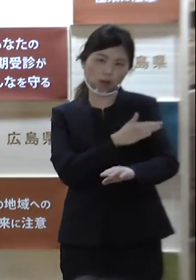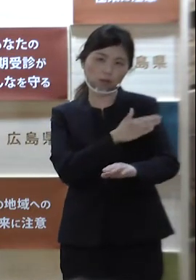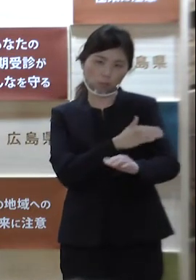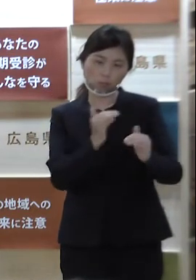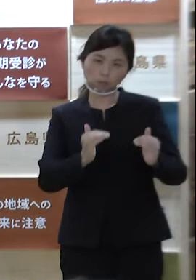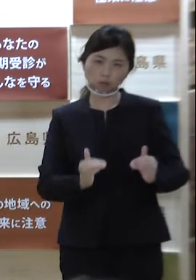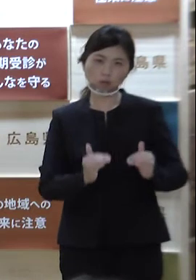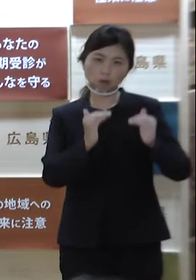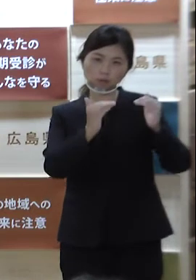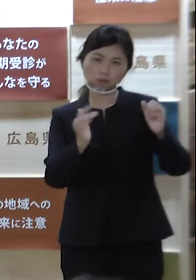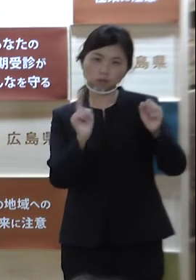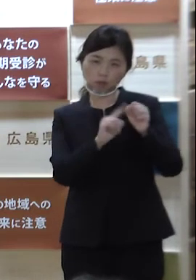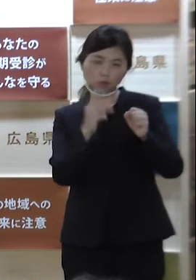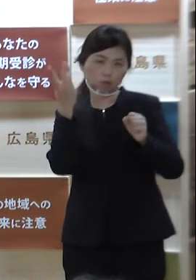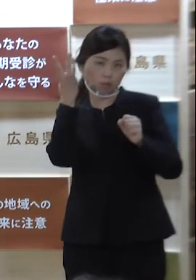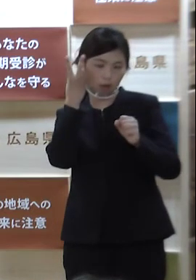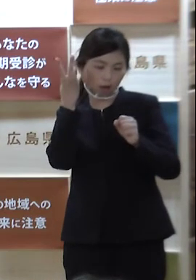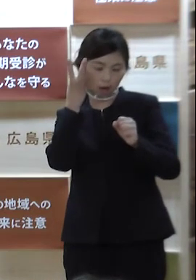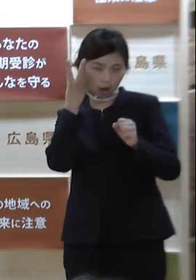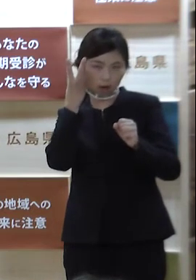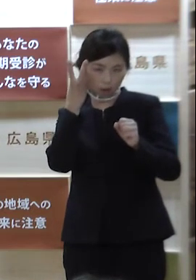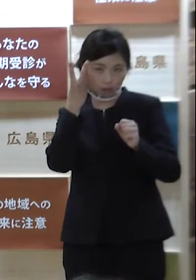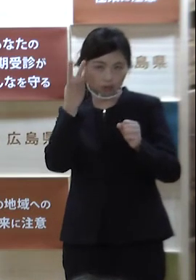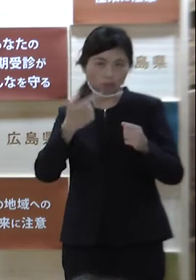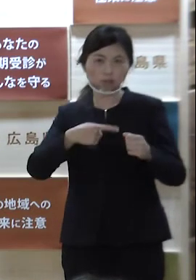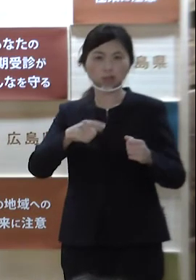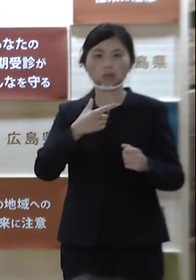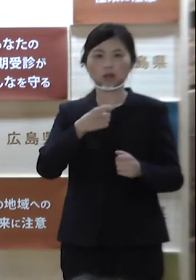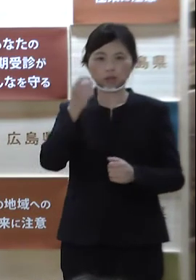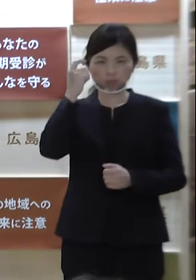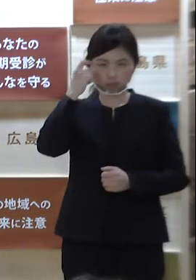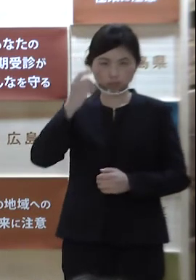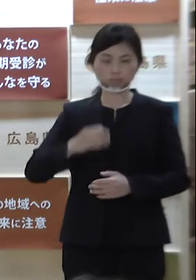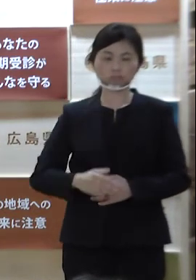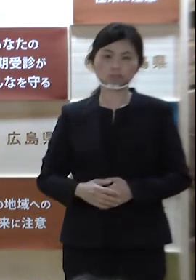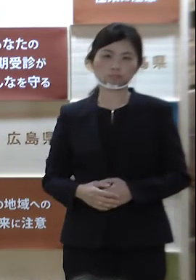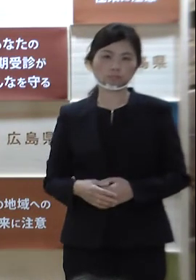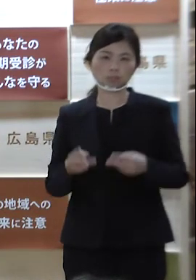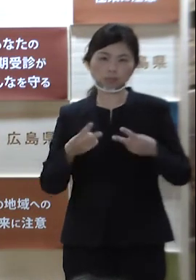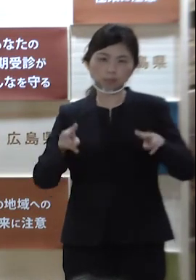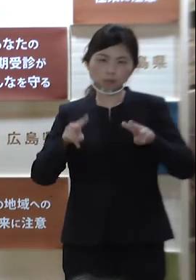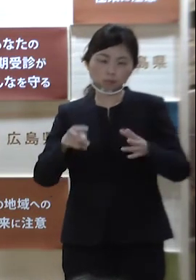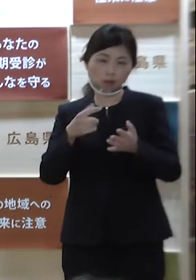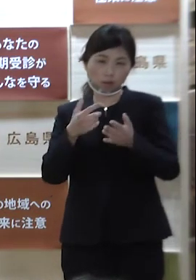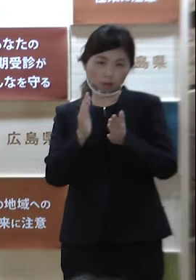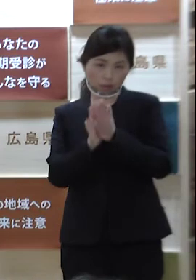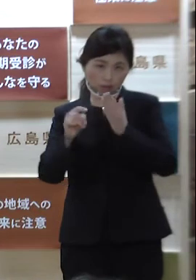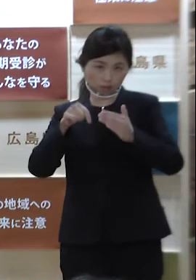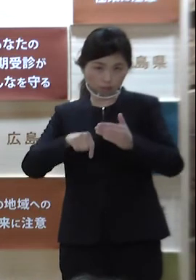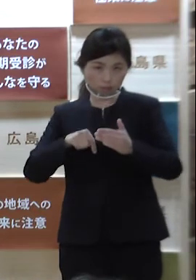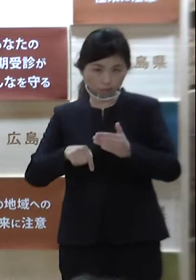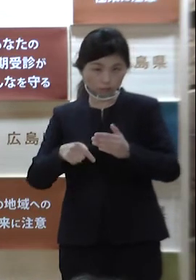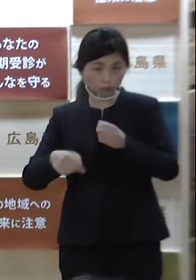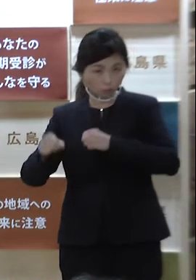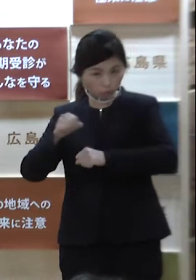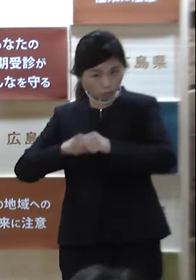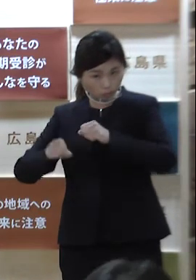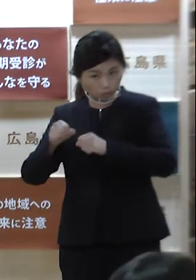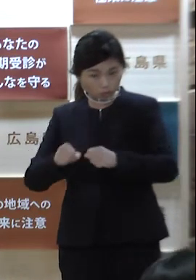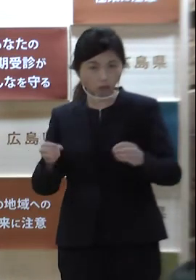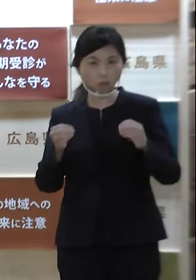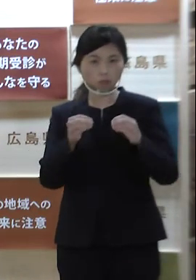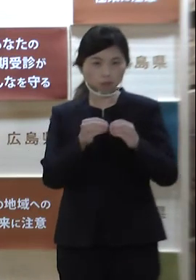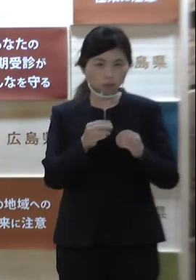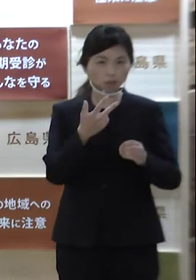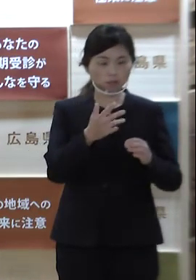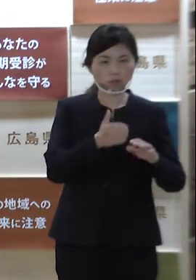のご参考として参りたいと考えております。県ではこうした取り組みに合わせまして、市